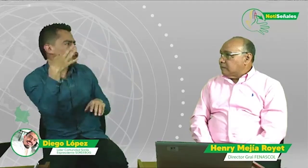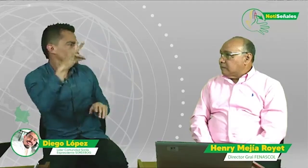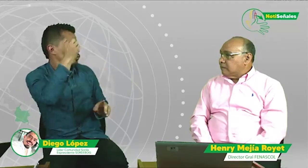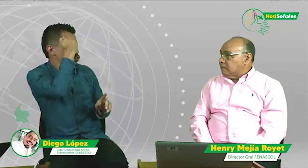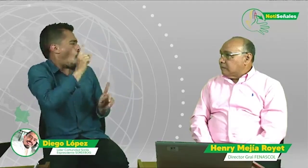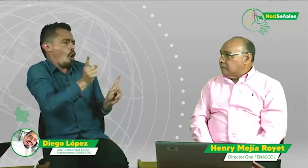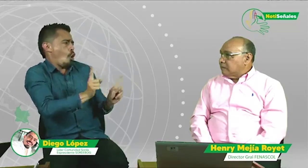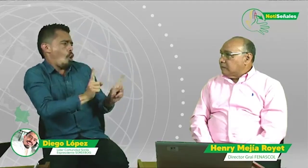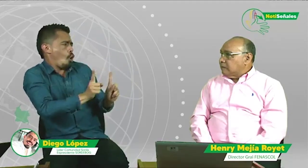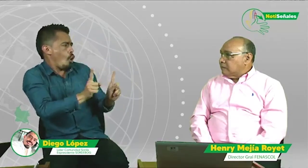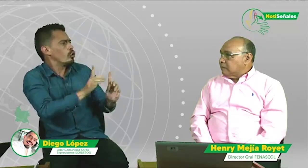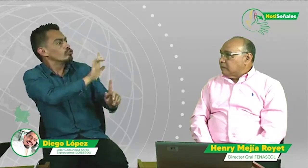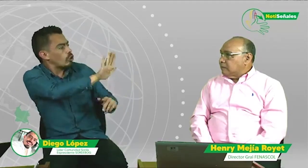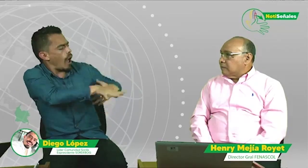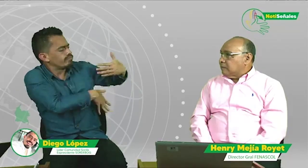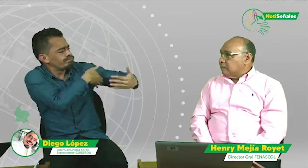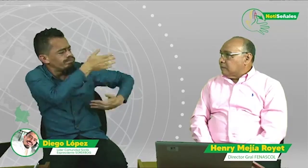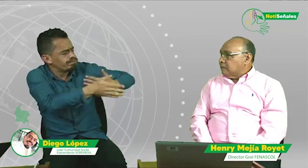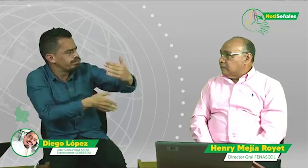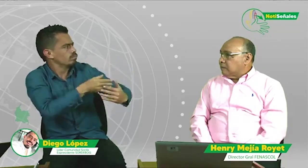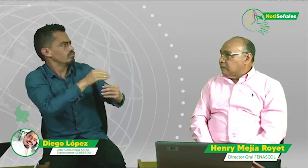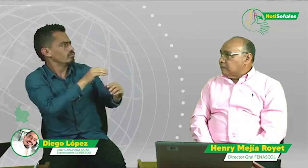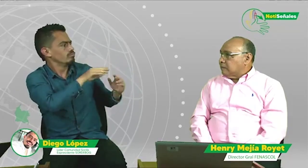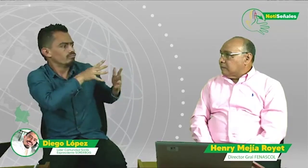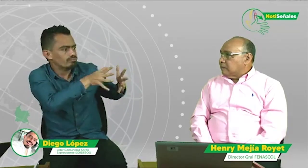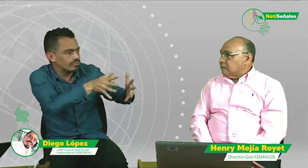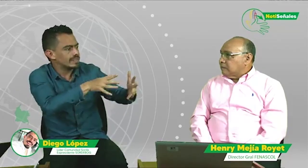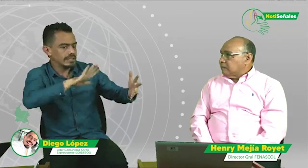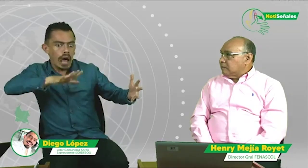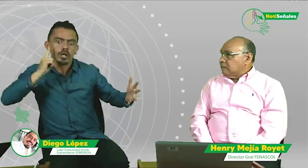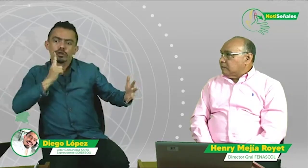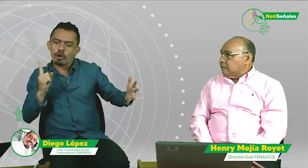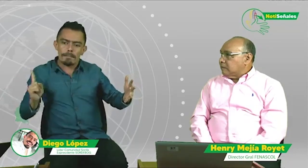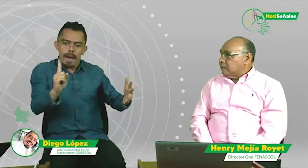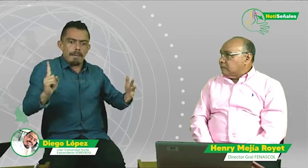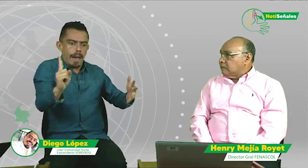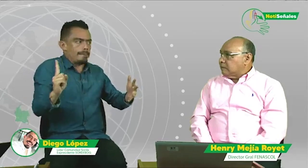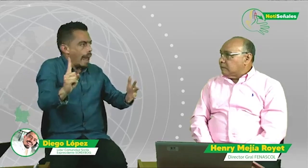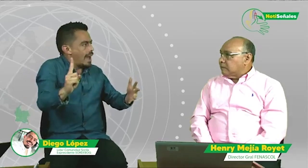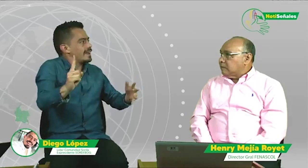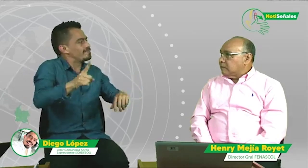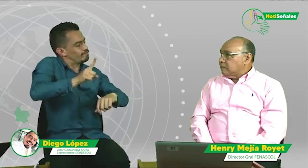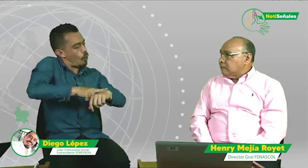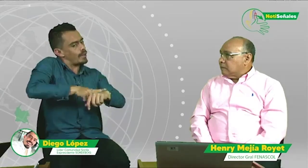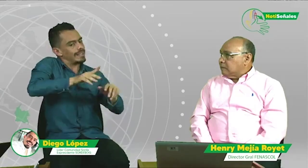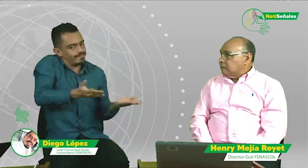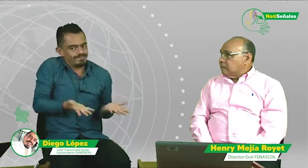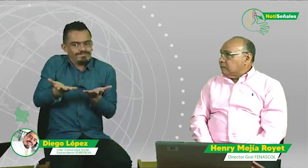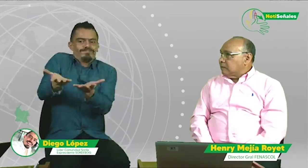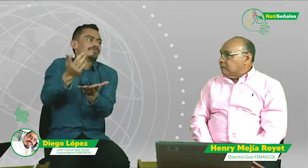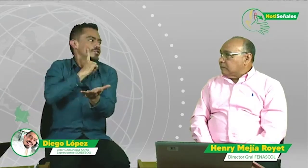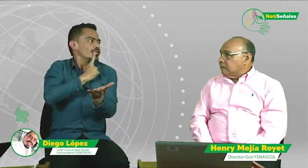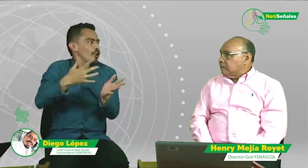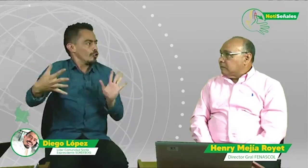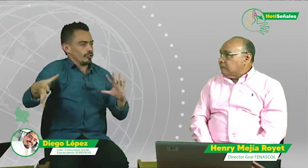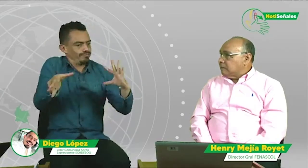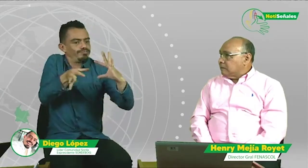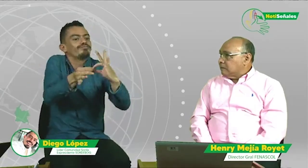estar enseñando solamente lengua de señas. Claramente nosotros nos damos cuenta de que no queremos quitar pues los